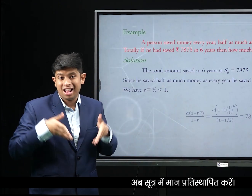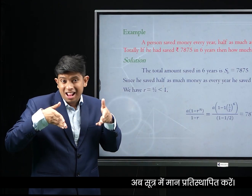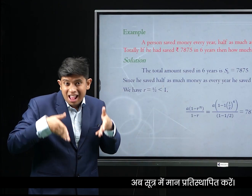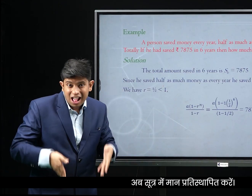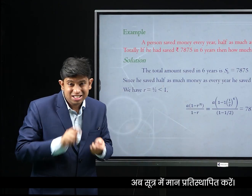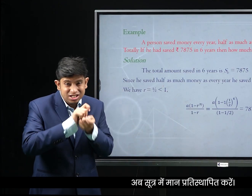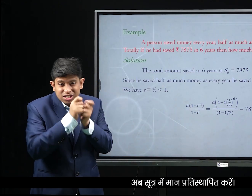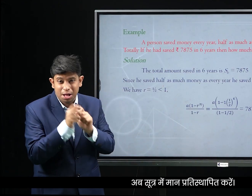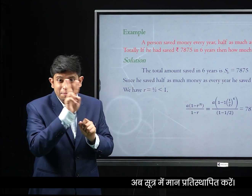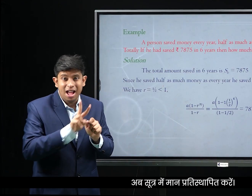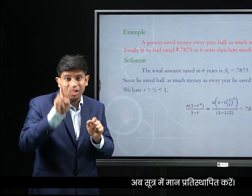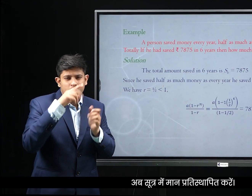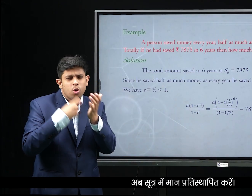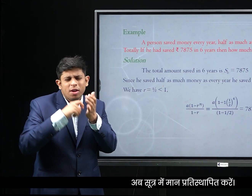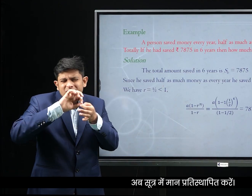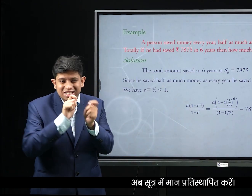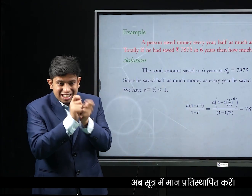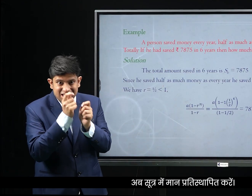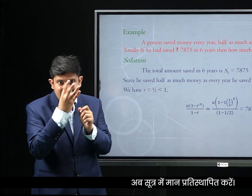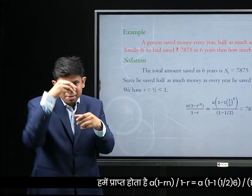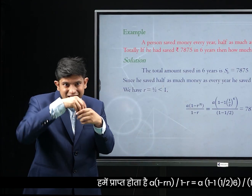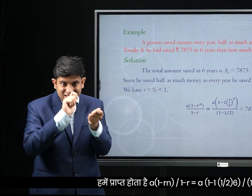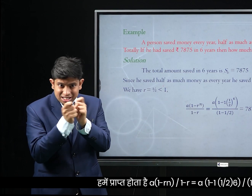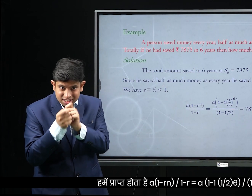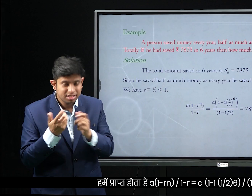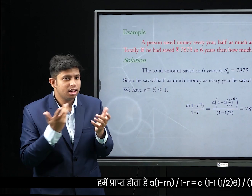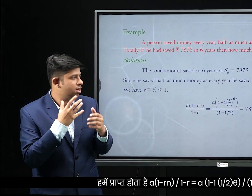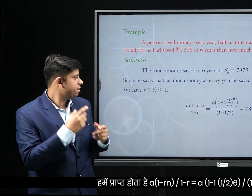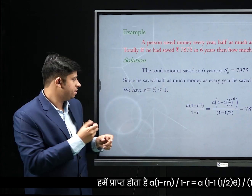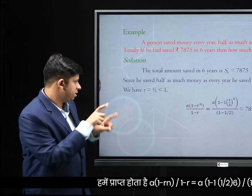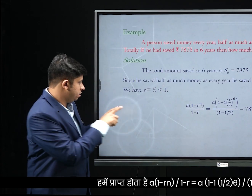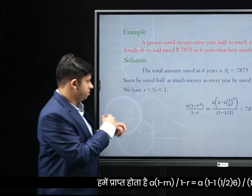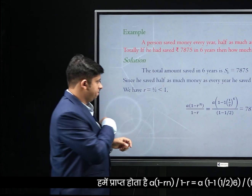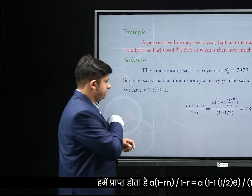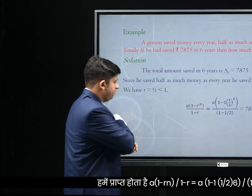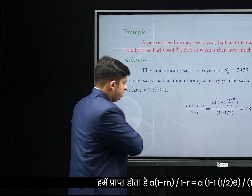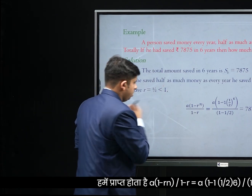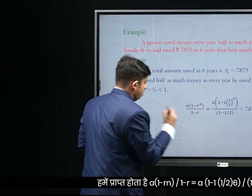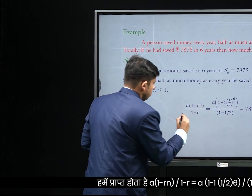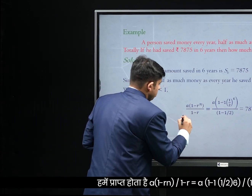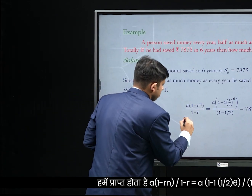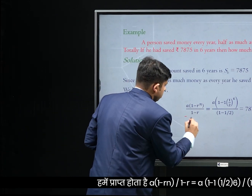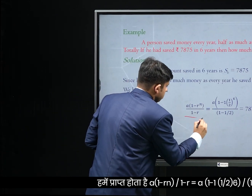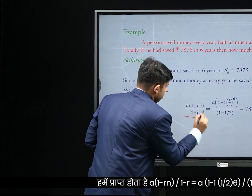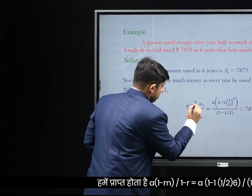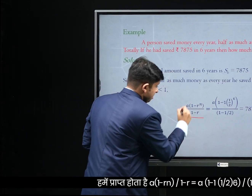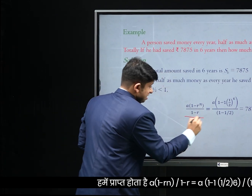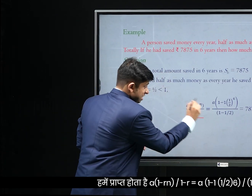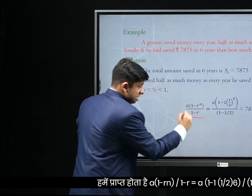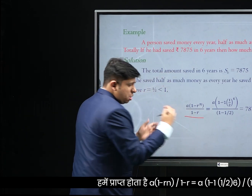अब सूत्र में मान प्रतिस्थापित करें। हमें प्राप्त होता है एक RN बटा एक RA 1 से